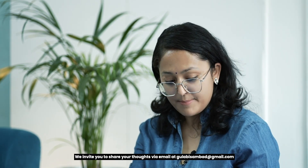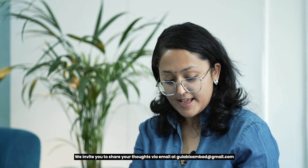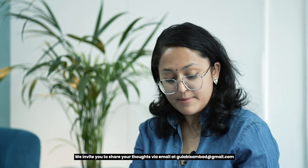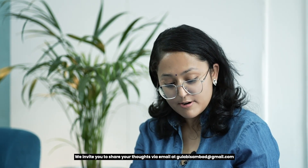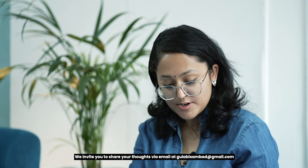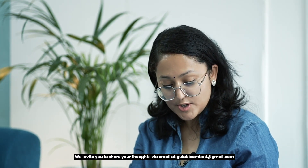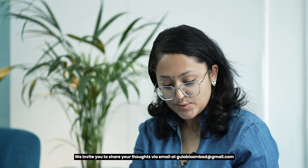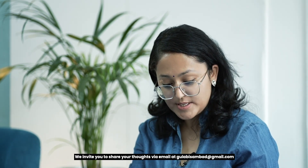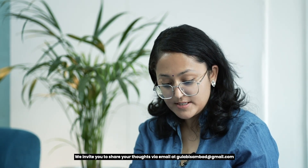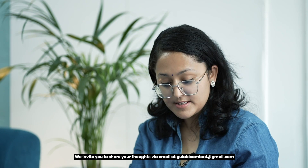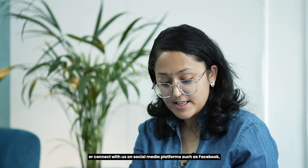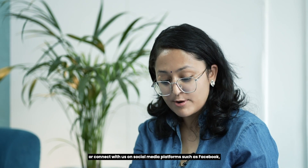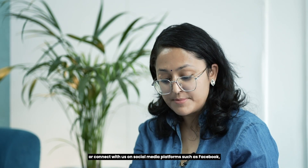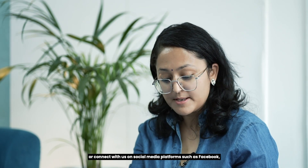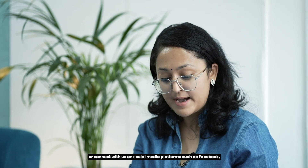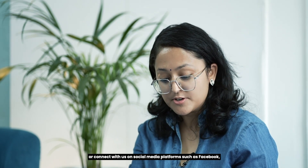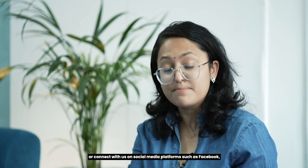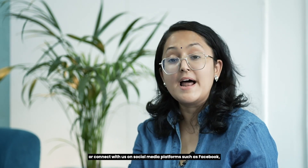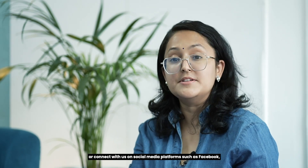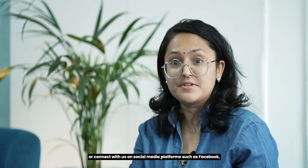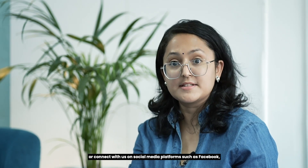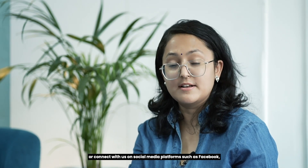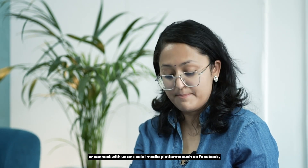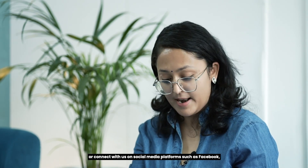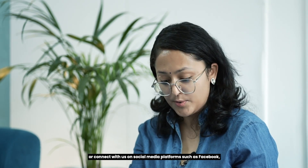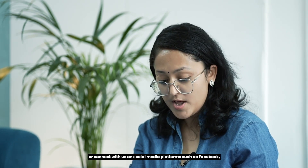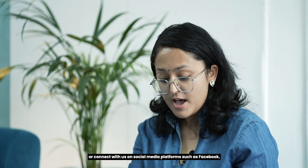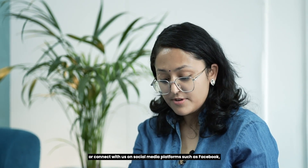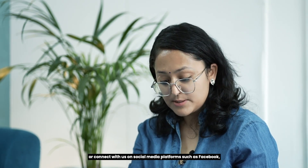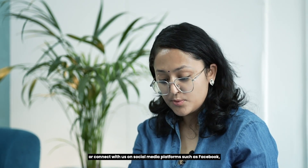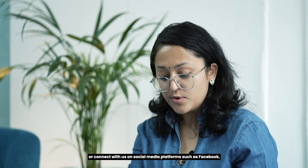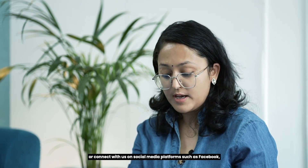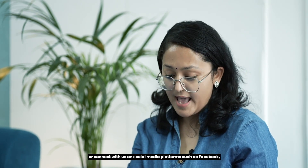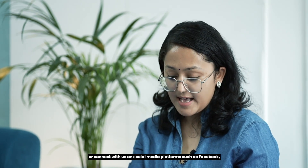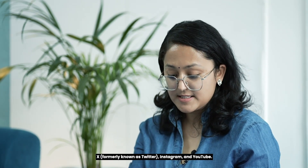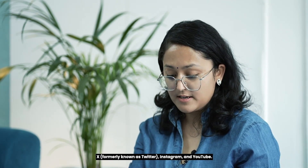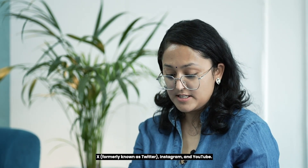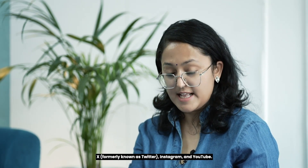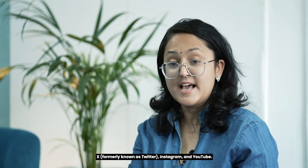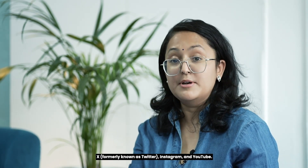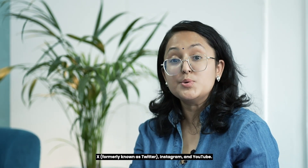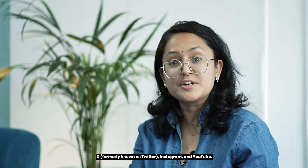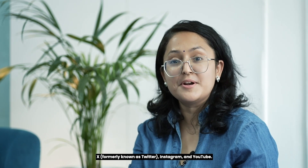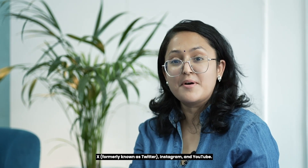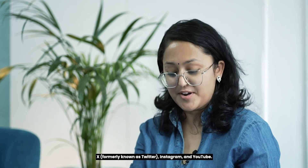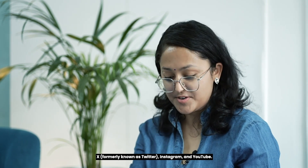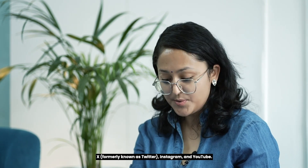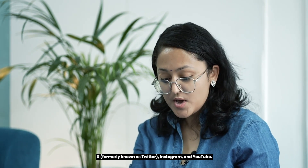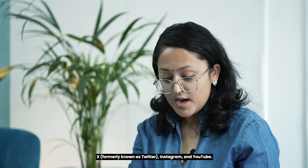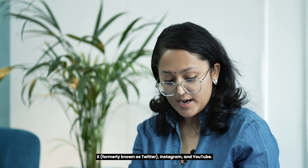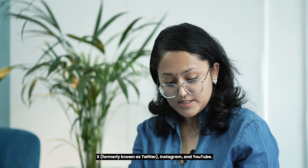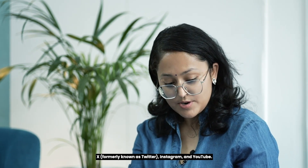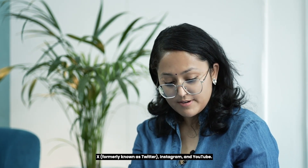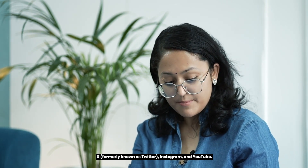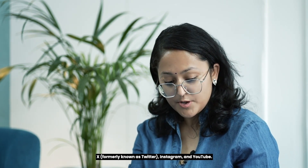gulabisambad@gmail.com हामीलाई इमेल गर्न सक्नुहुनेछ। त्यस्तै गुलाबी सम्वाद र प्लान इन्टरनेसनल नेपालको फेसबुक, एक्स जसलाई चाहिँ हामीले ट्विटर पनि भन्ने